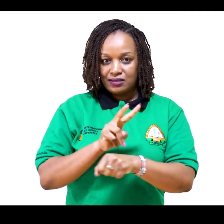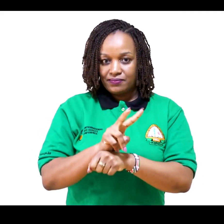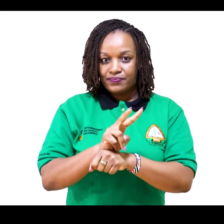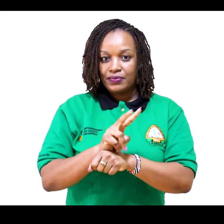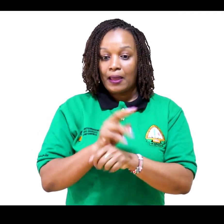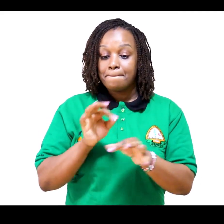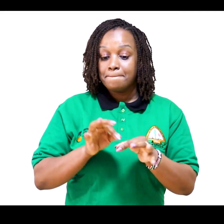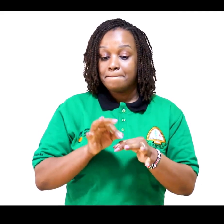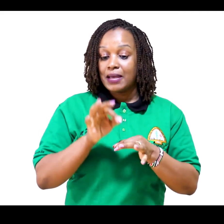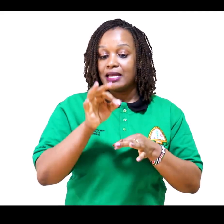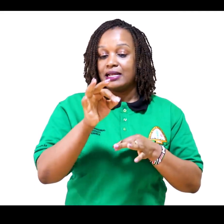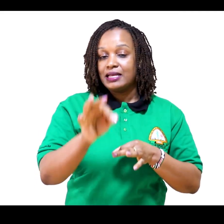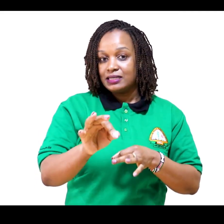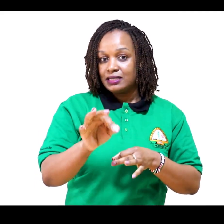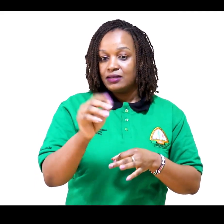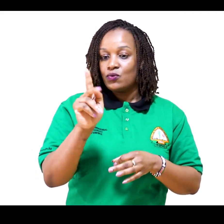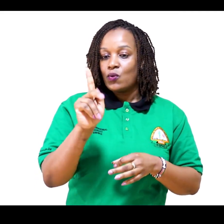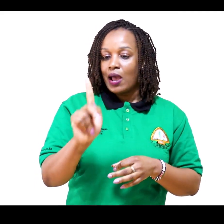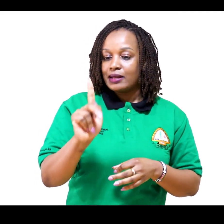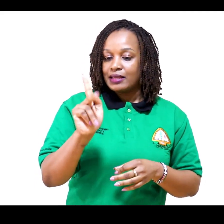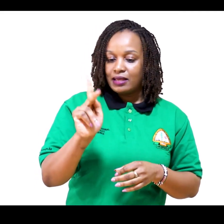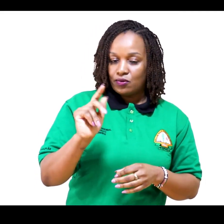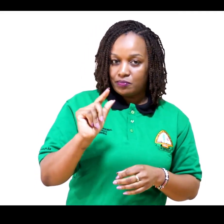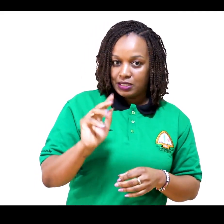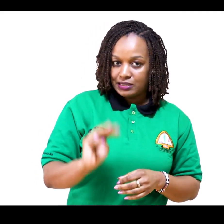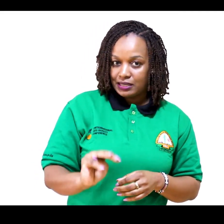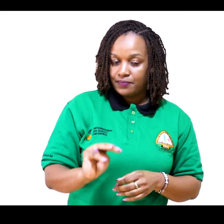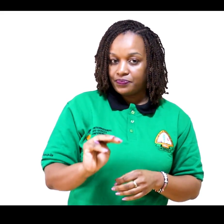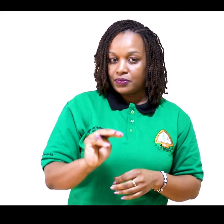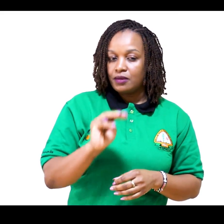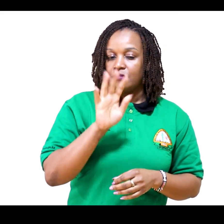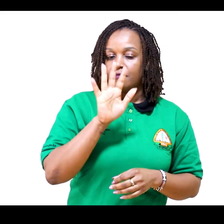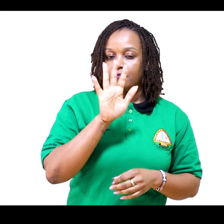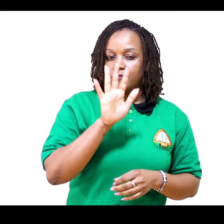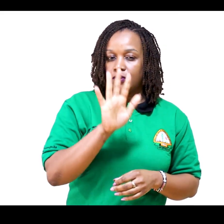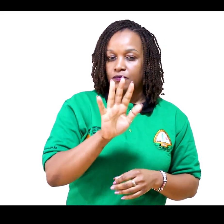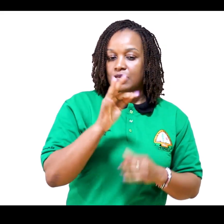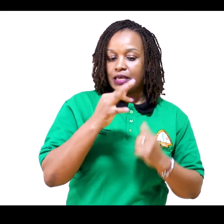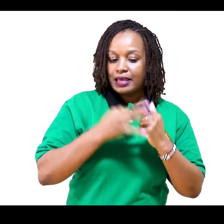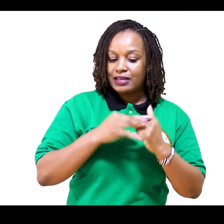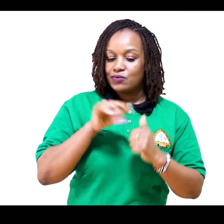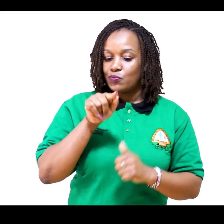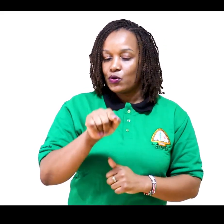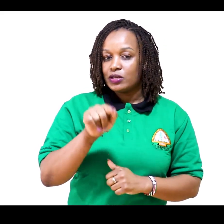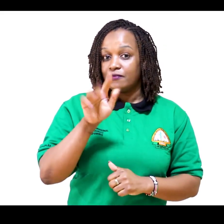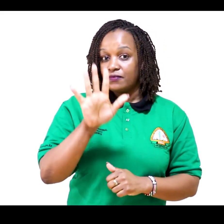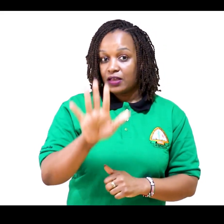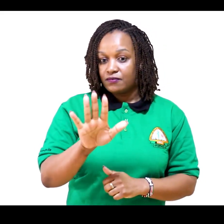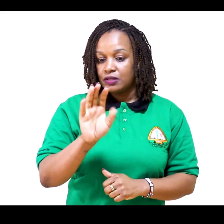58.5 na ada ya ukaguzi ifuatayo: shilingi 5,000 kwa bidhaa zenye uzani wa kilo